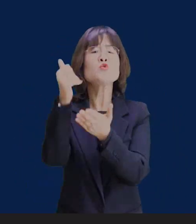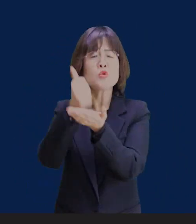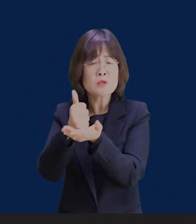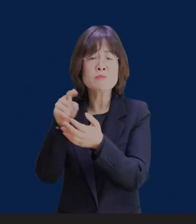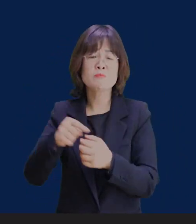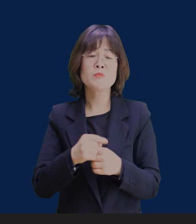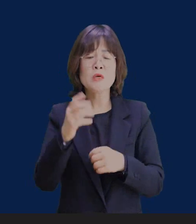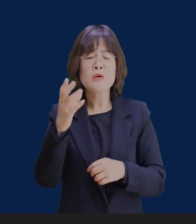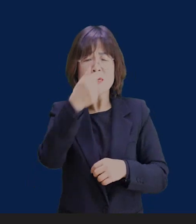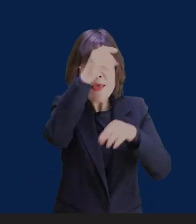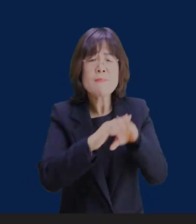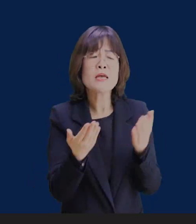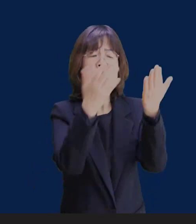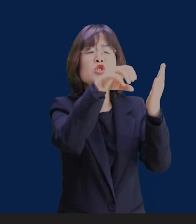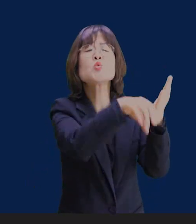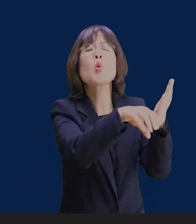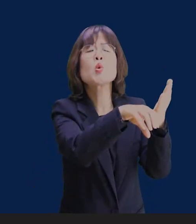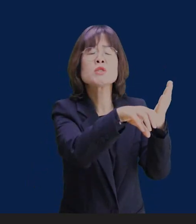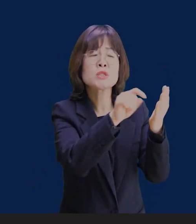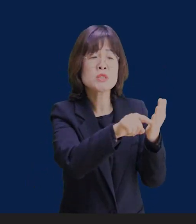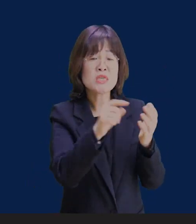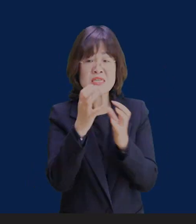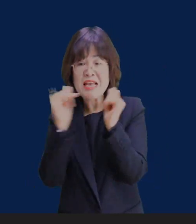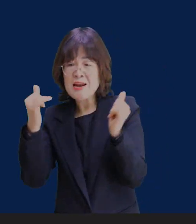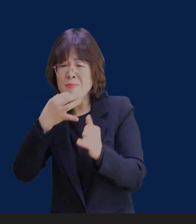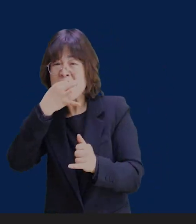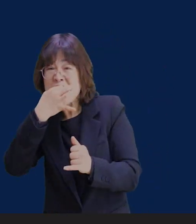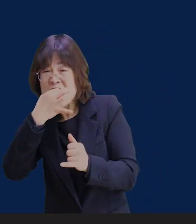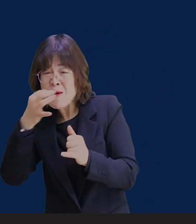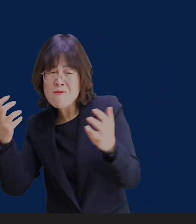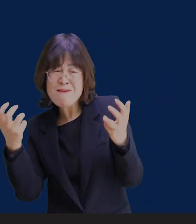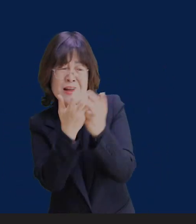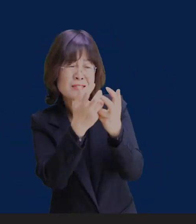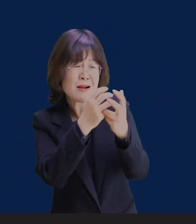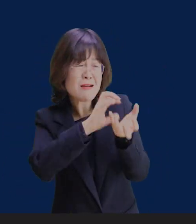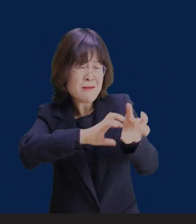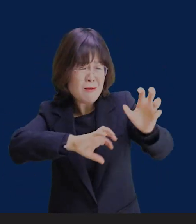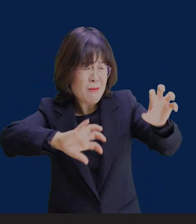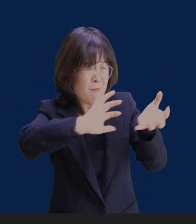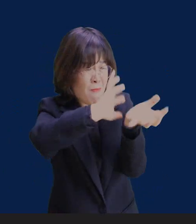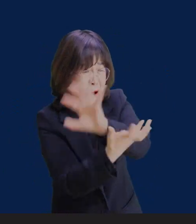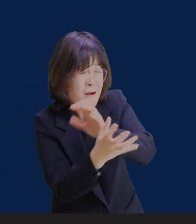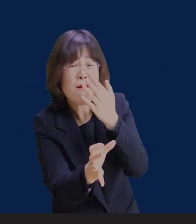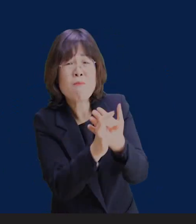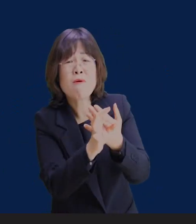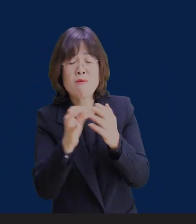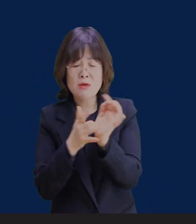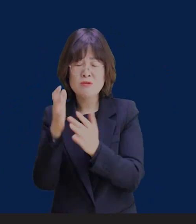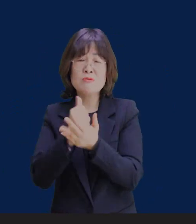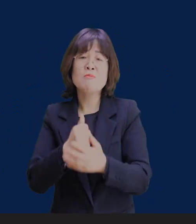예배하는 성전이 온갖 착취와 불법으로 인간의 탐욕으로 가득할 때 이처럼